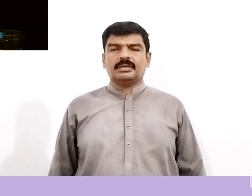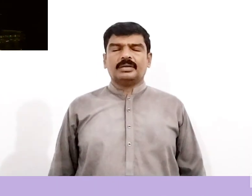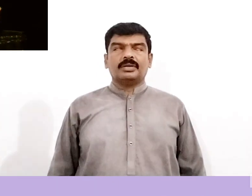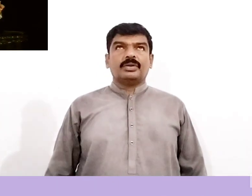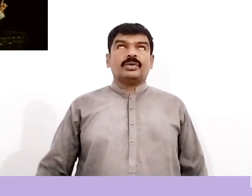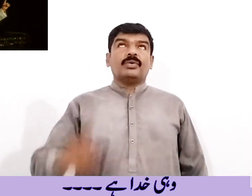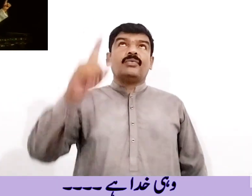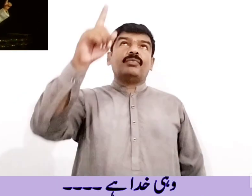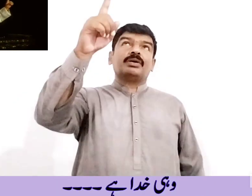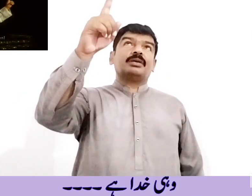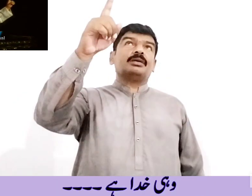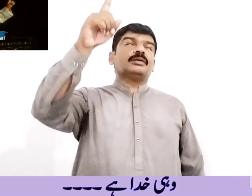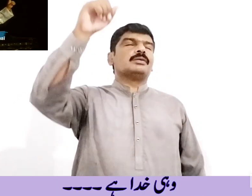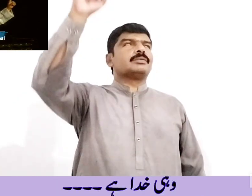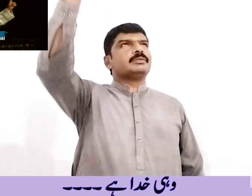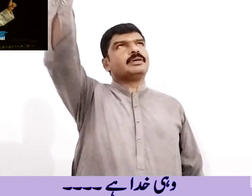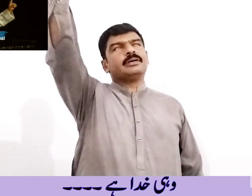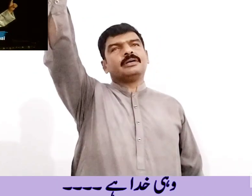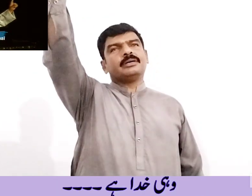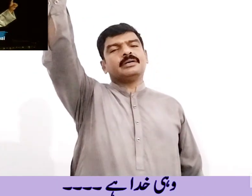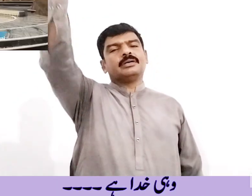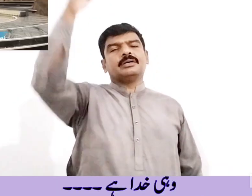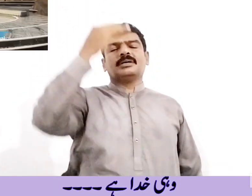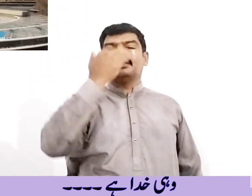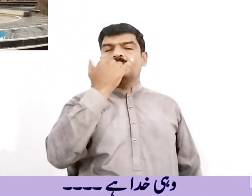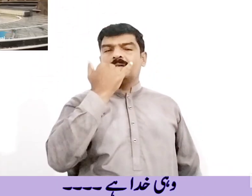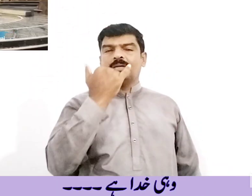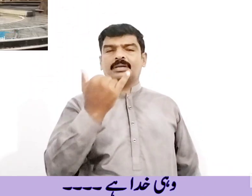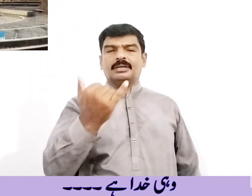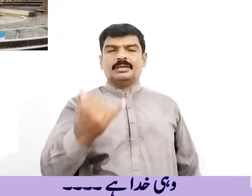है, वही खुदा